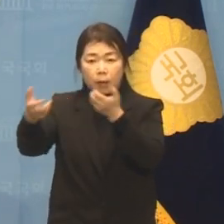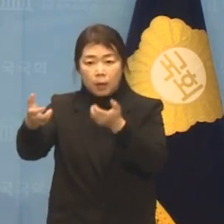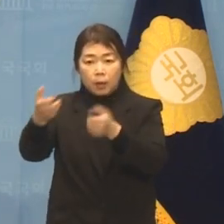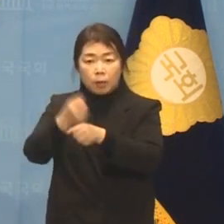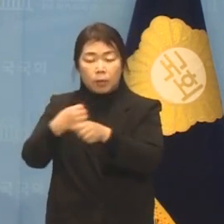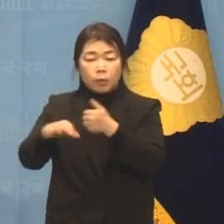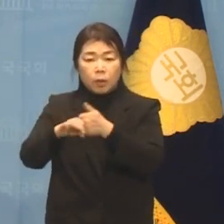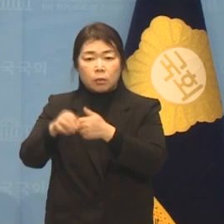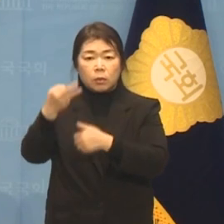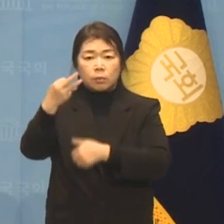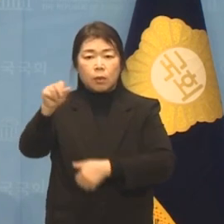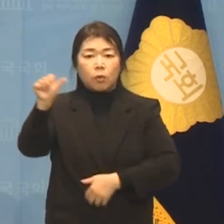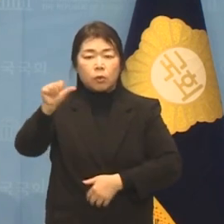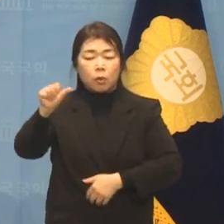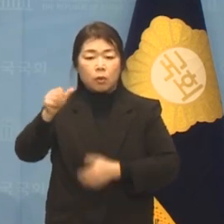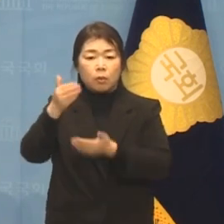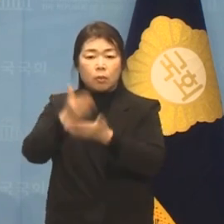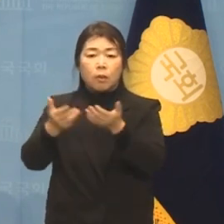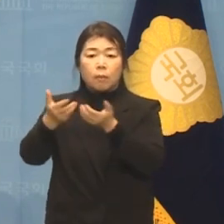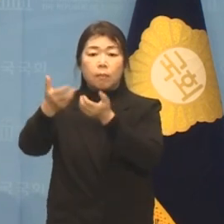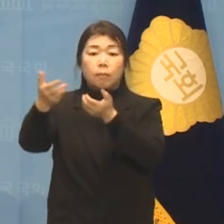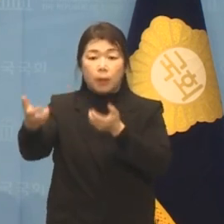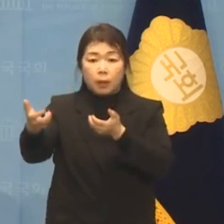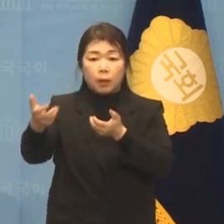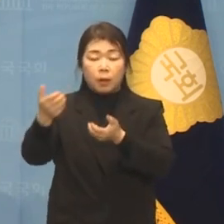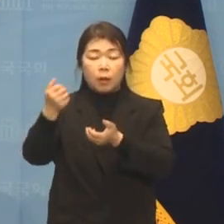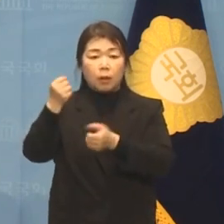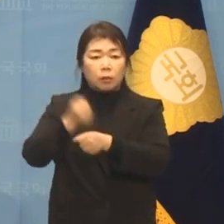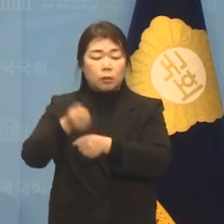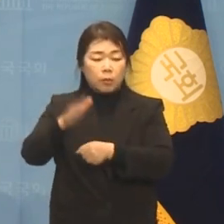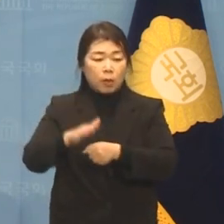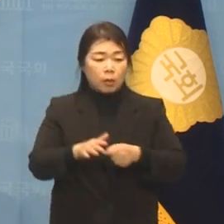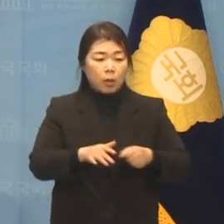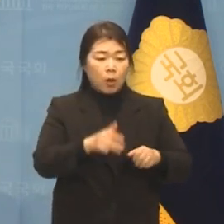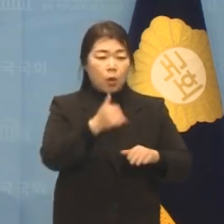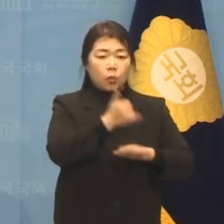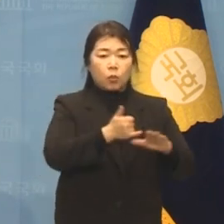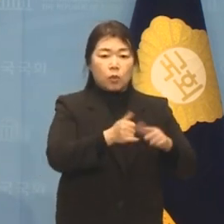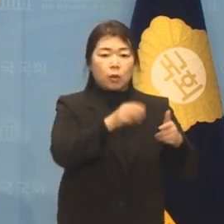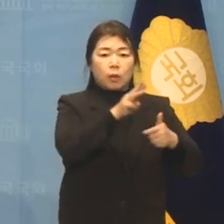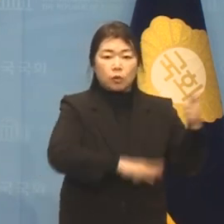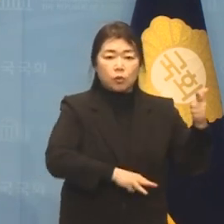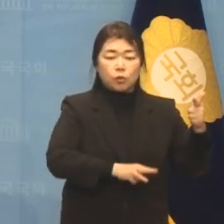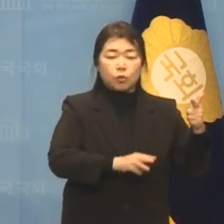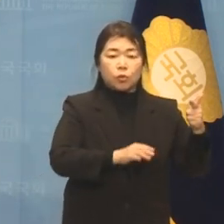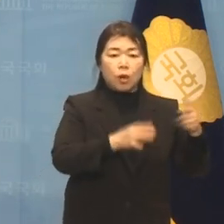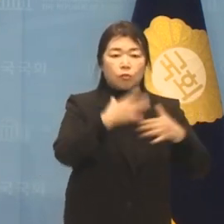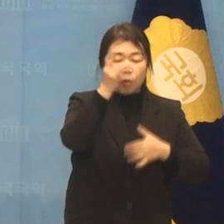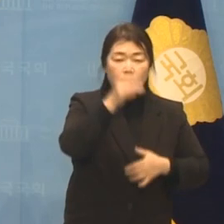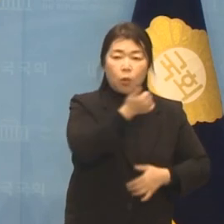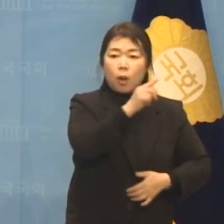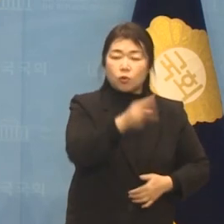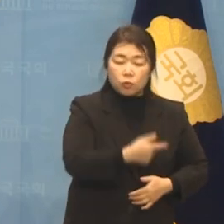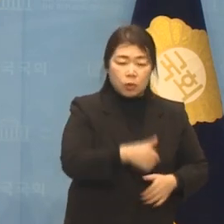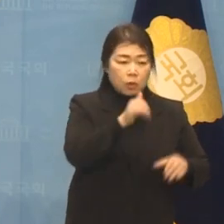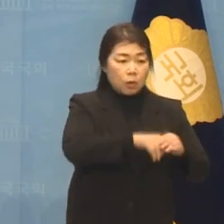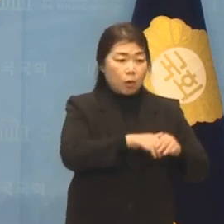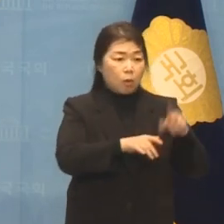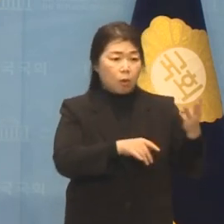13만 5천 규모로 분구하면서 통합되는 농촌지역의 나주시, 무안군, 화순군